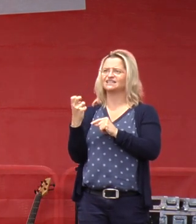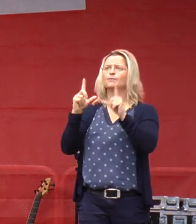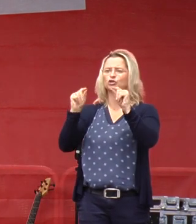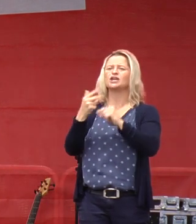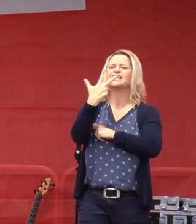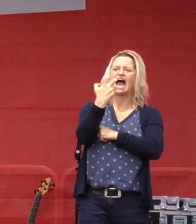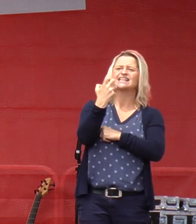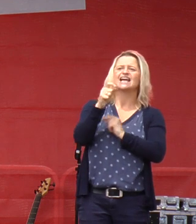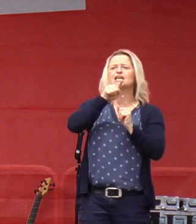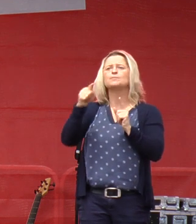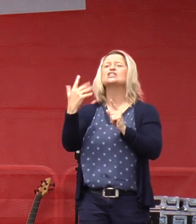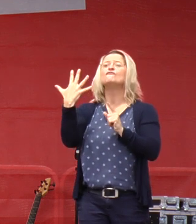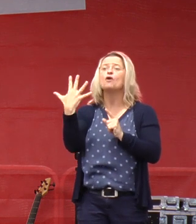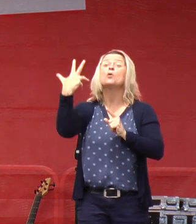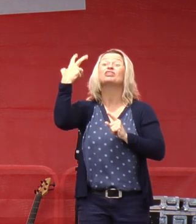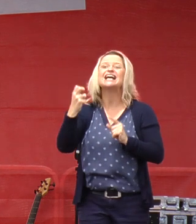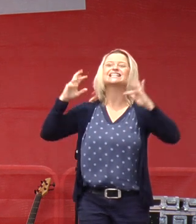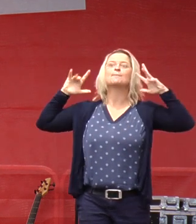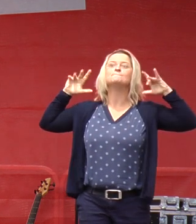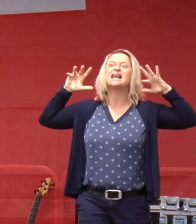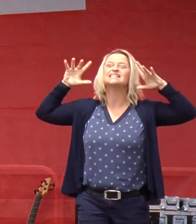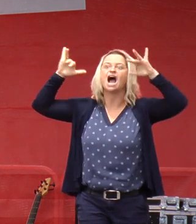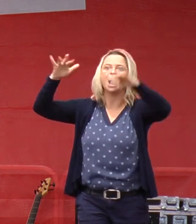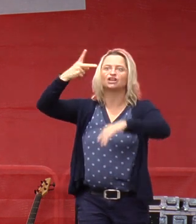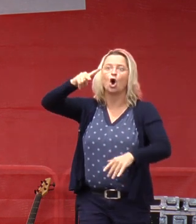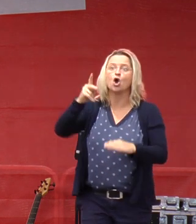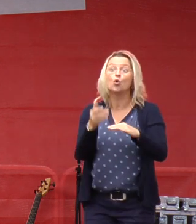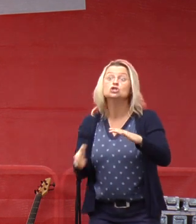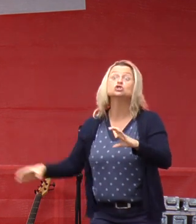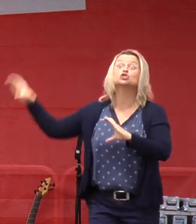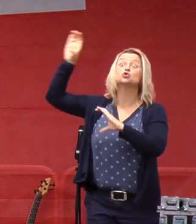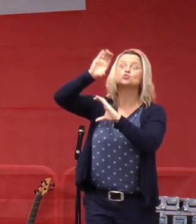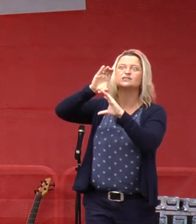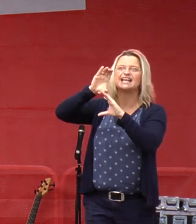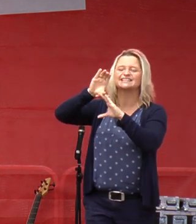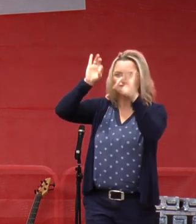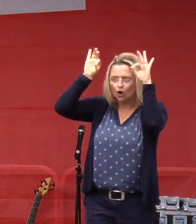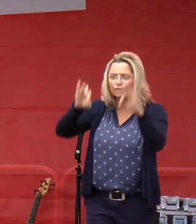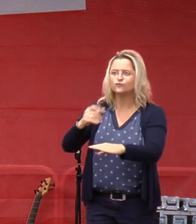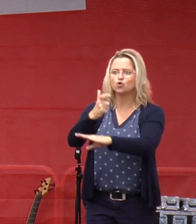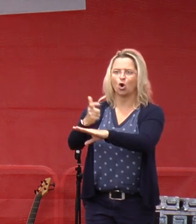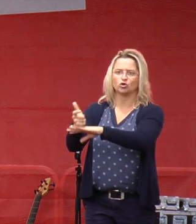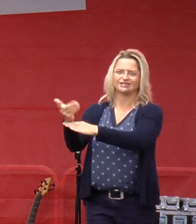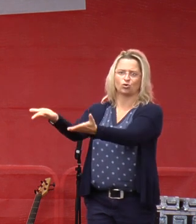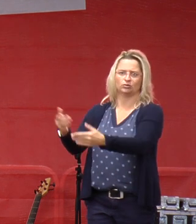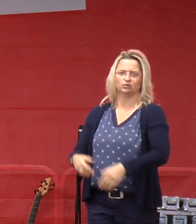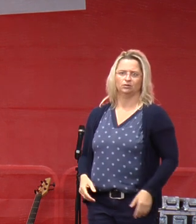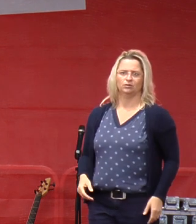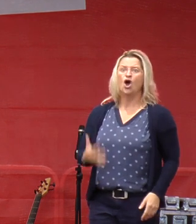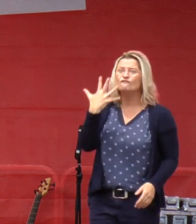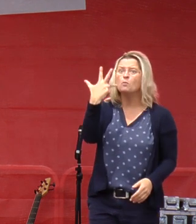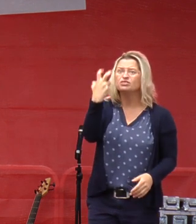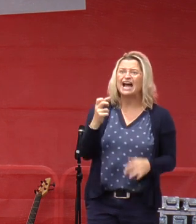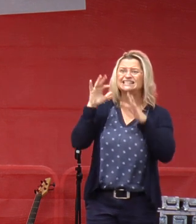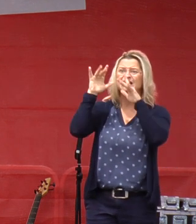bis 35 Milliarden Euro zusätzlich jedes Jahr in Rüstung setzen. 35 Milliarden